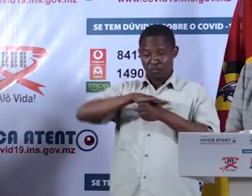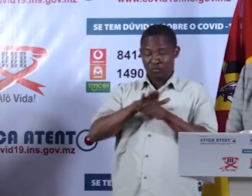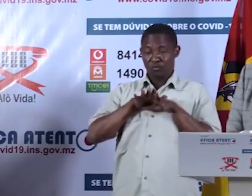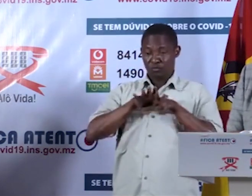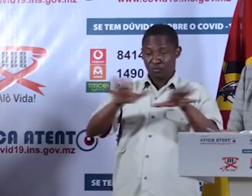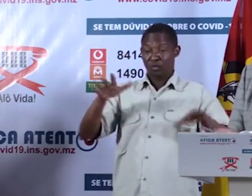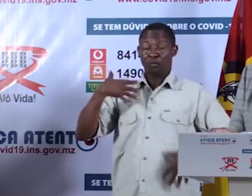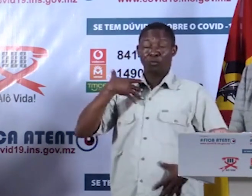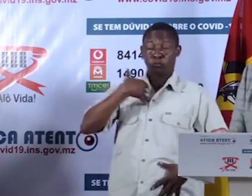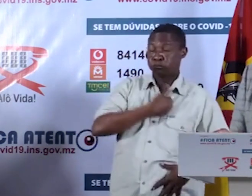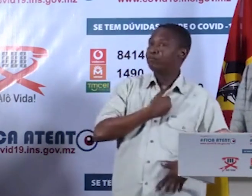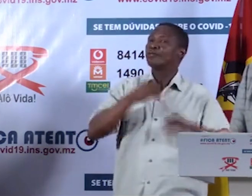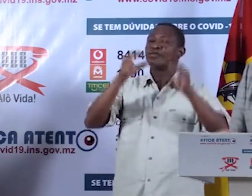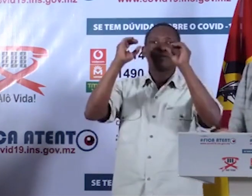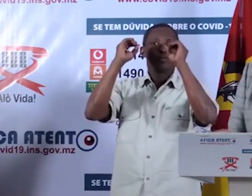de Covid-19.